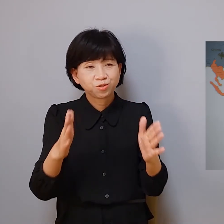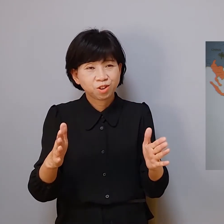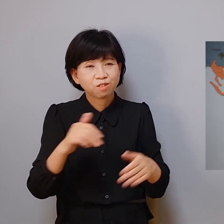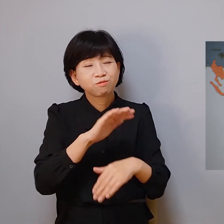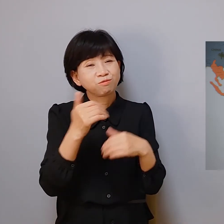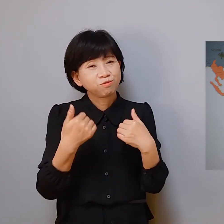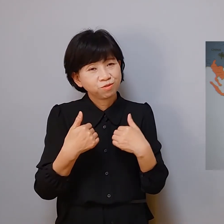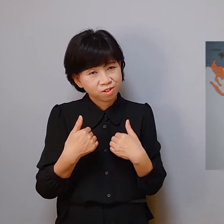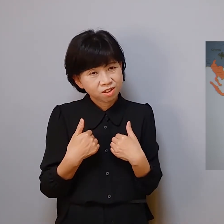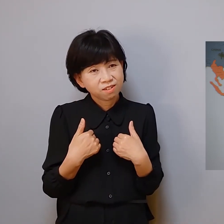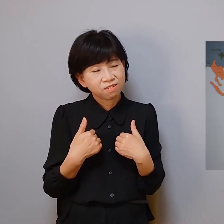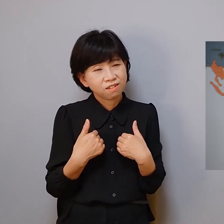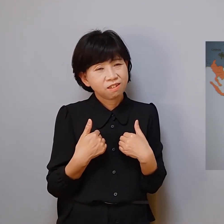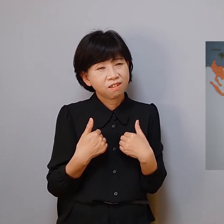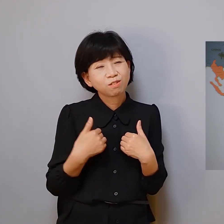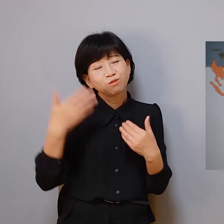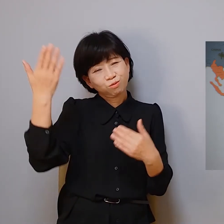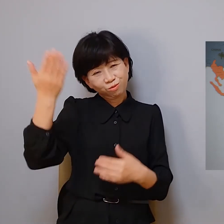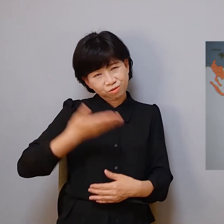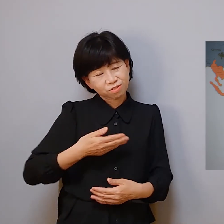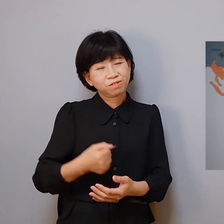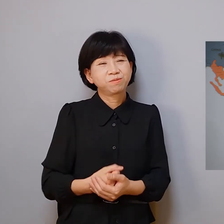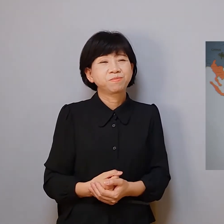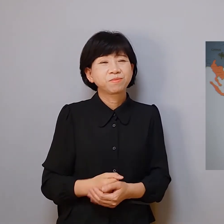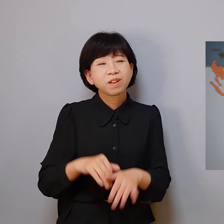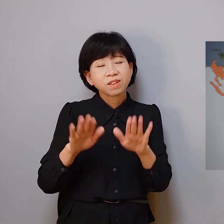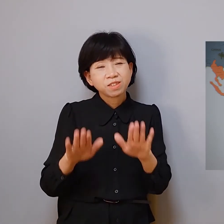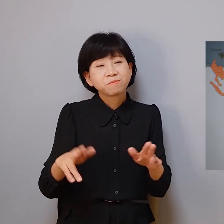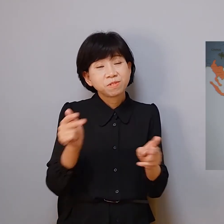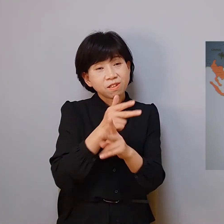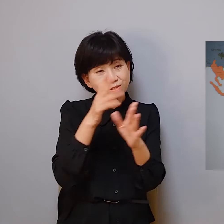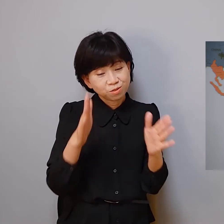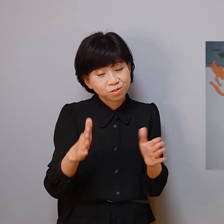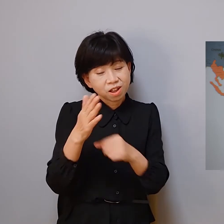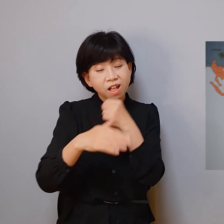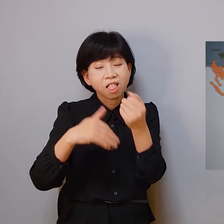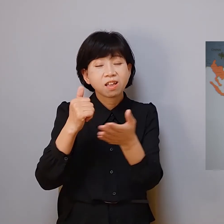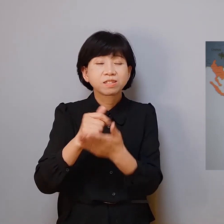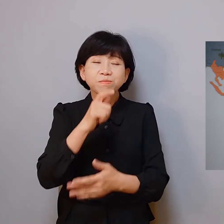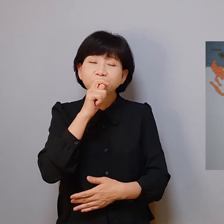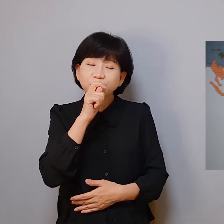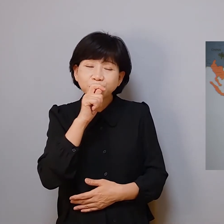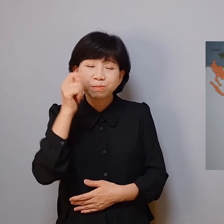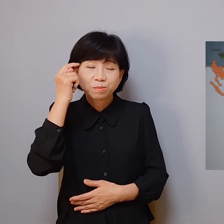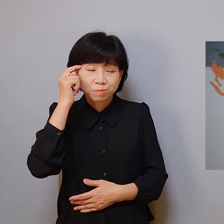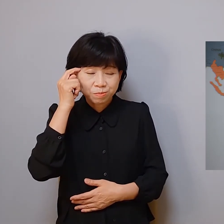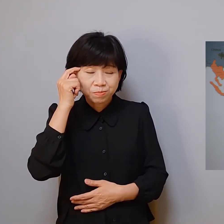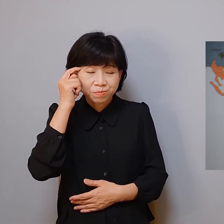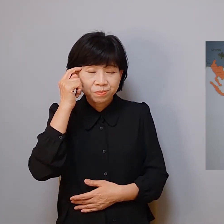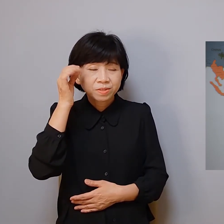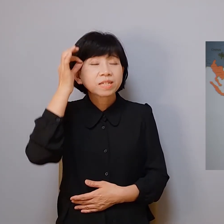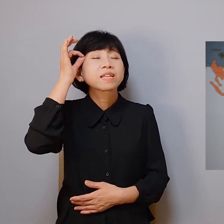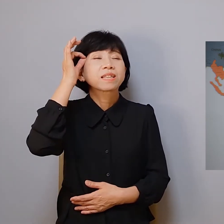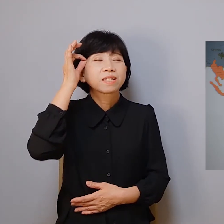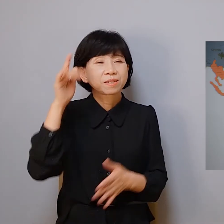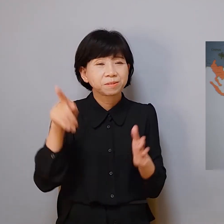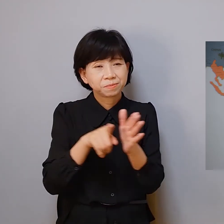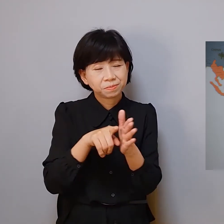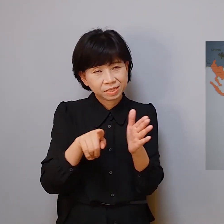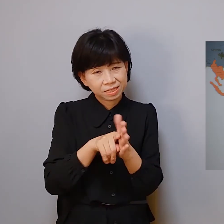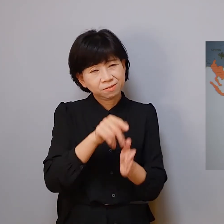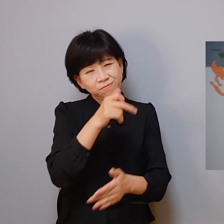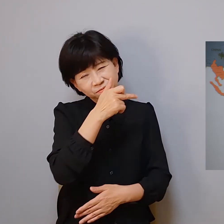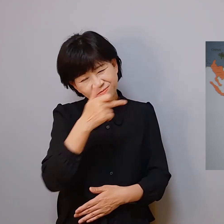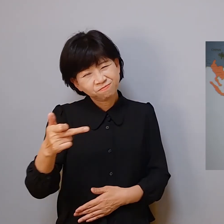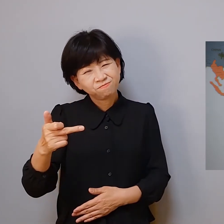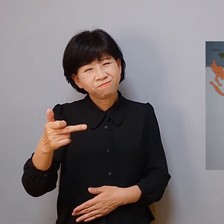주간이 또 우리에게 주어졌네요. 이번 한 주간도요, 하나님이 침묵하시는 이유를 깨달아서 우리의 믿음이 더